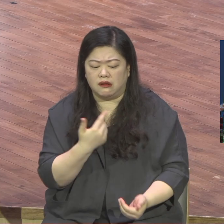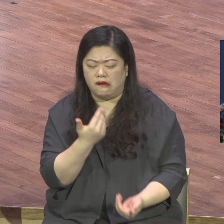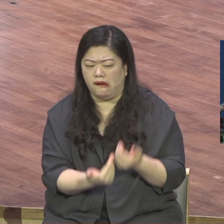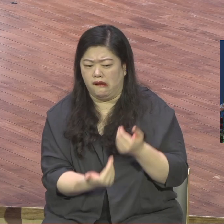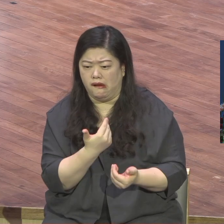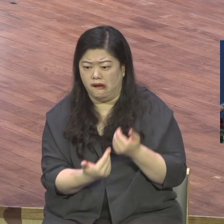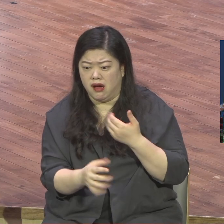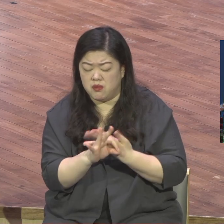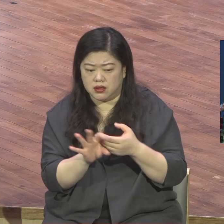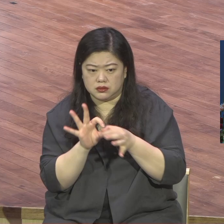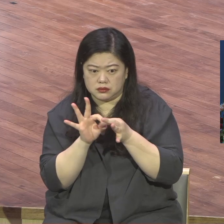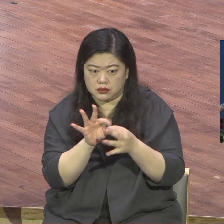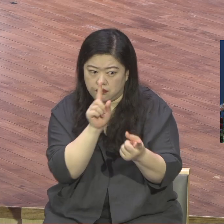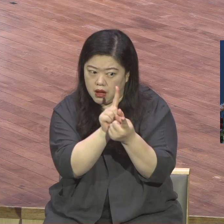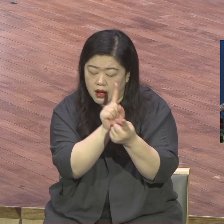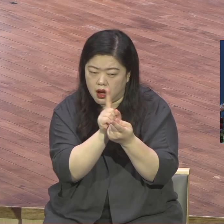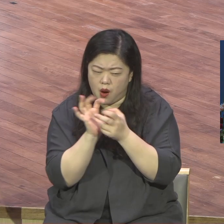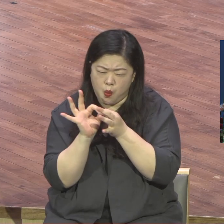릴레이션십,